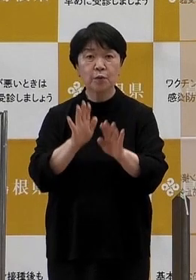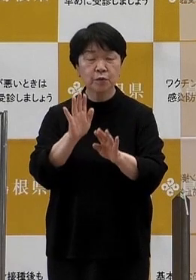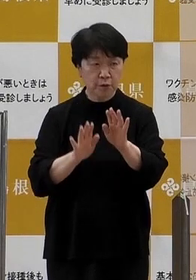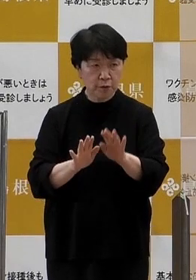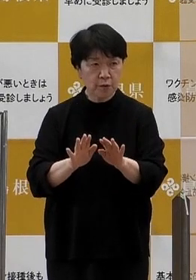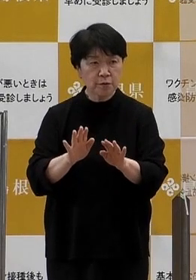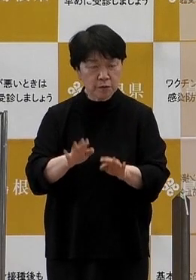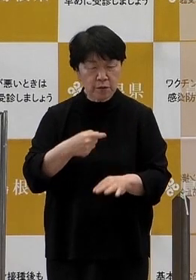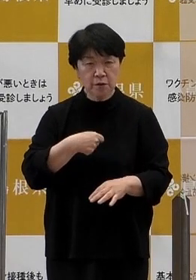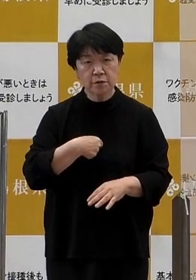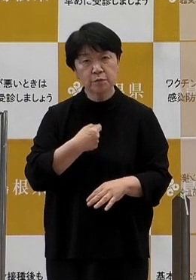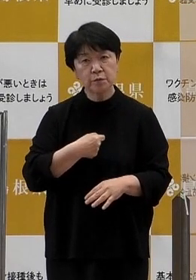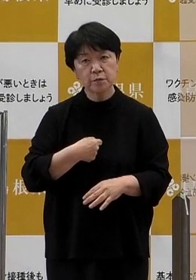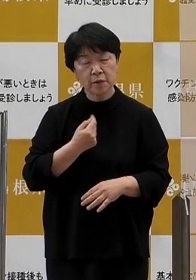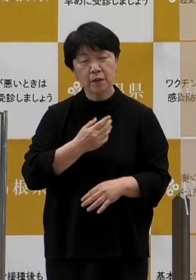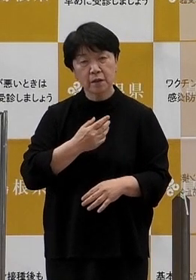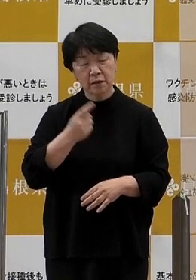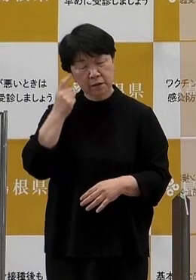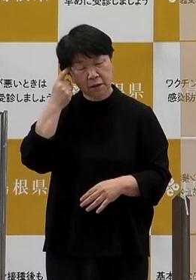ております。